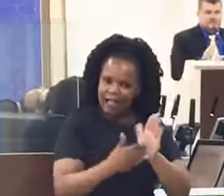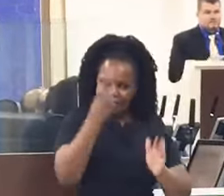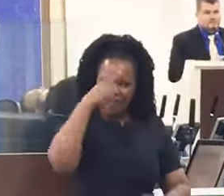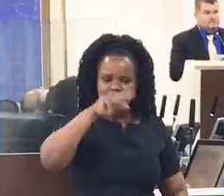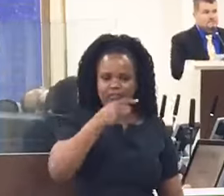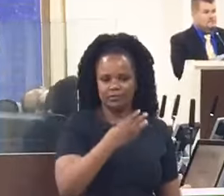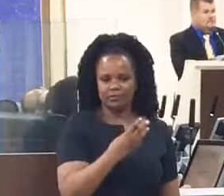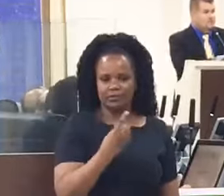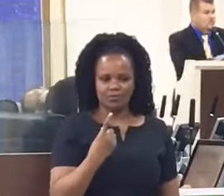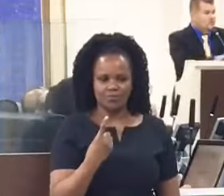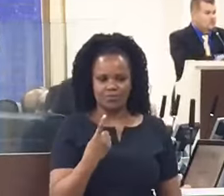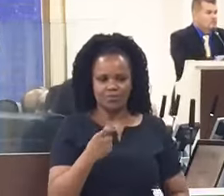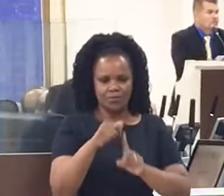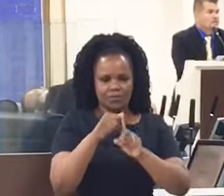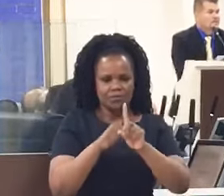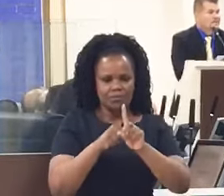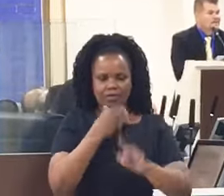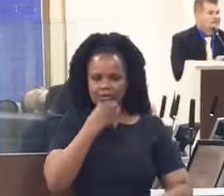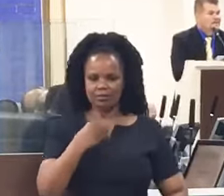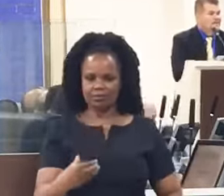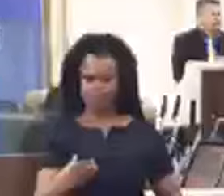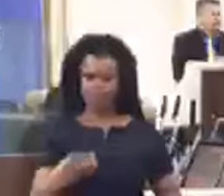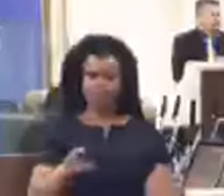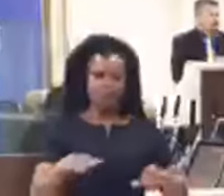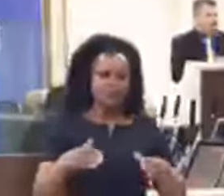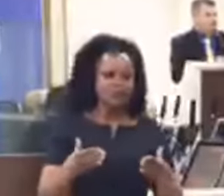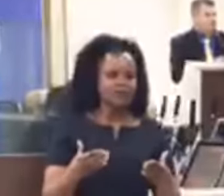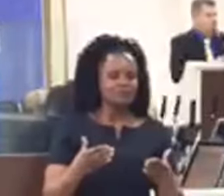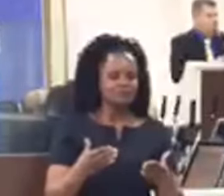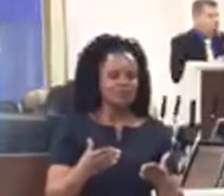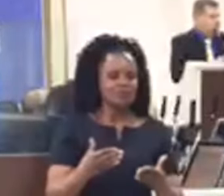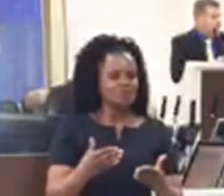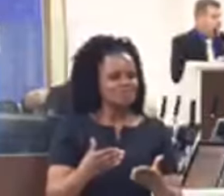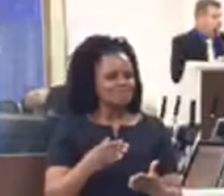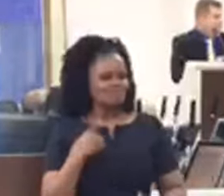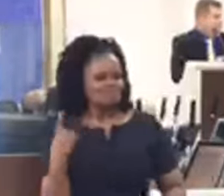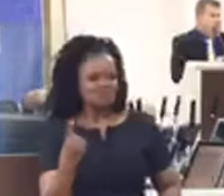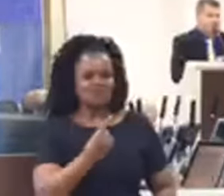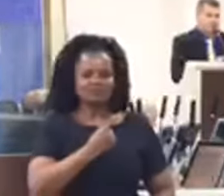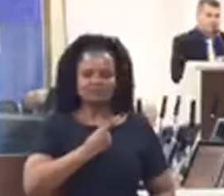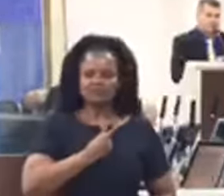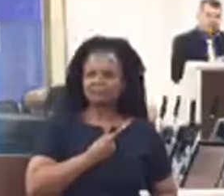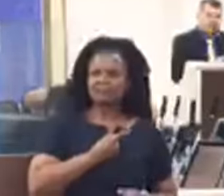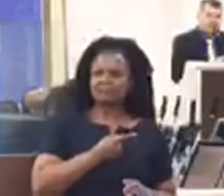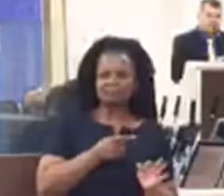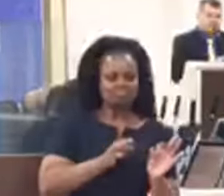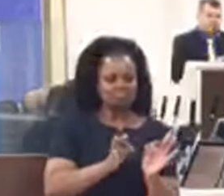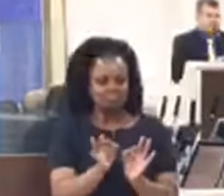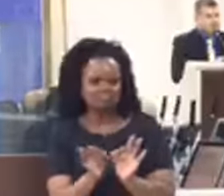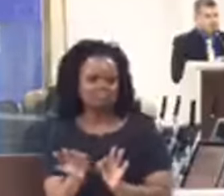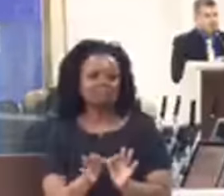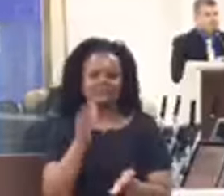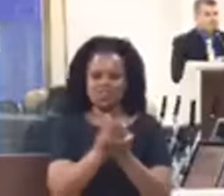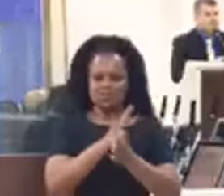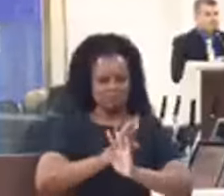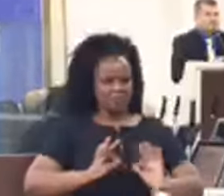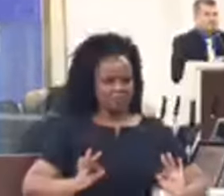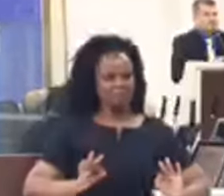de dezembro, quando acaba o nosso mandato,